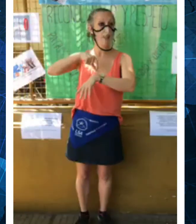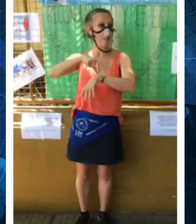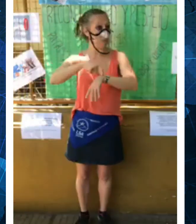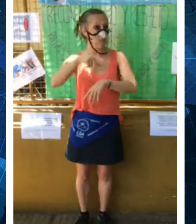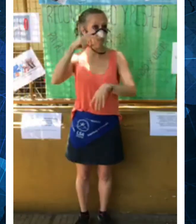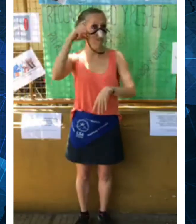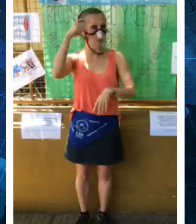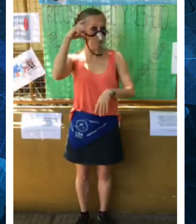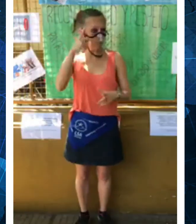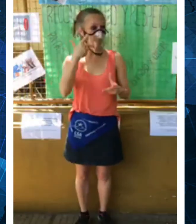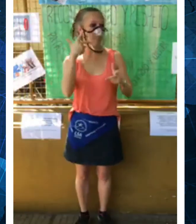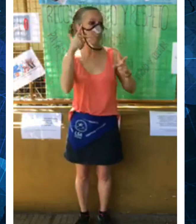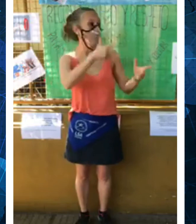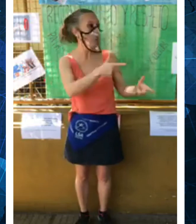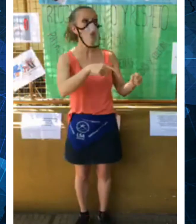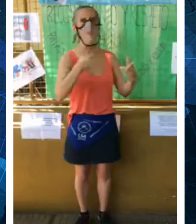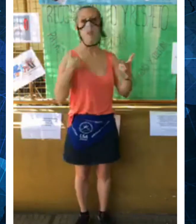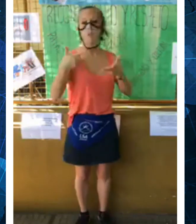himno nacional.